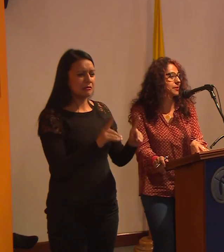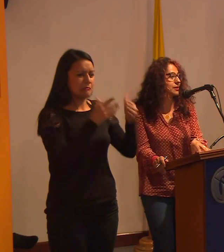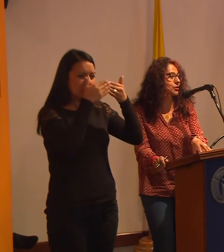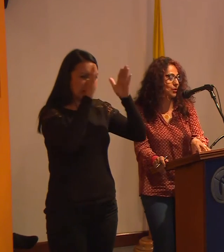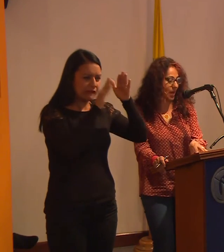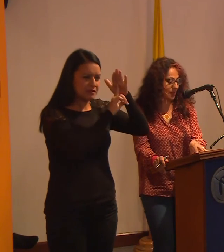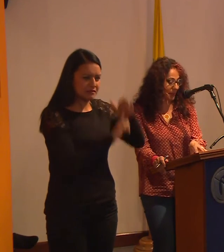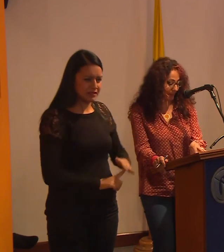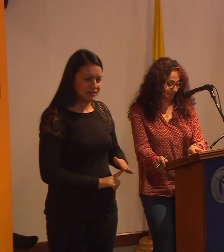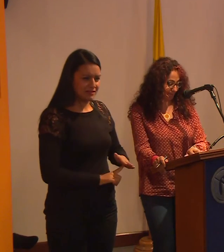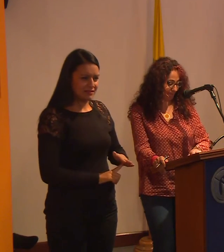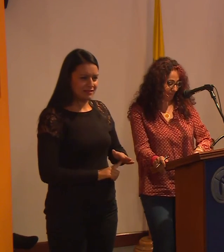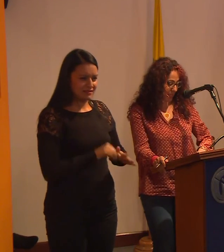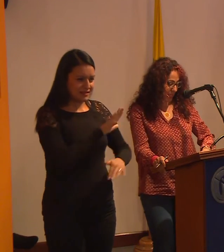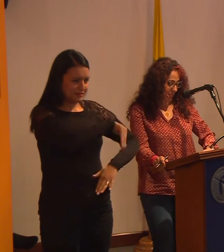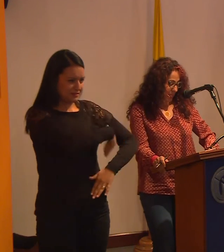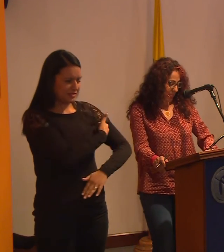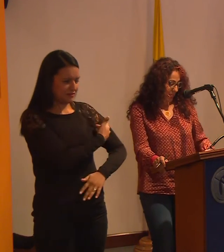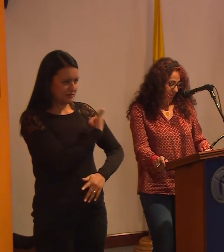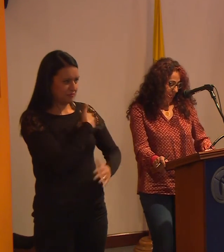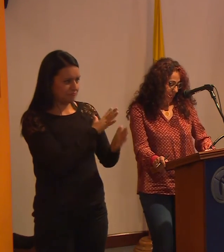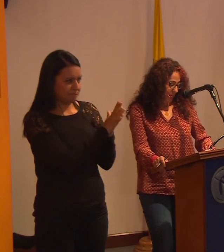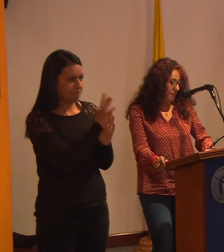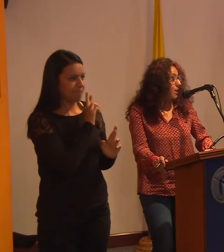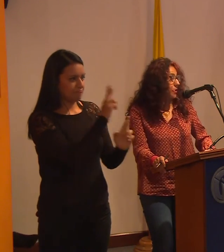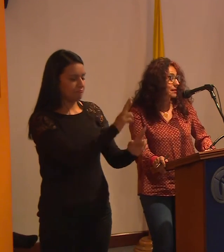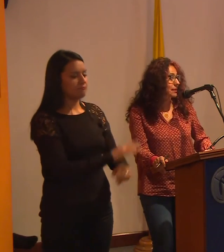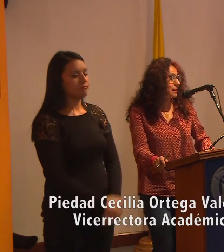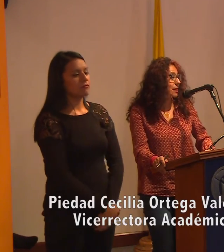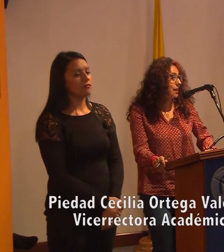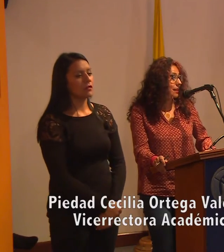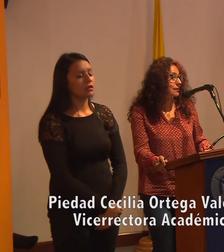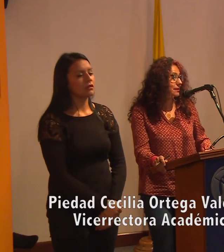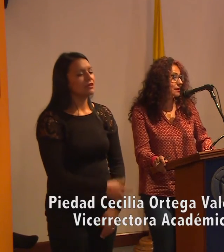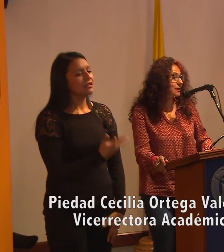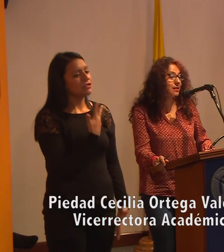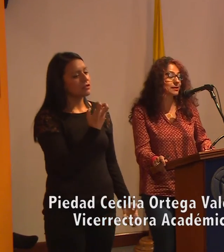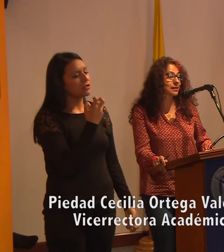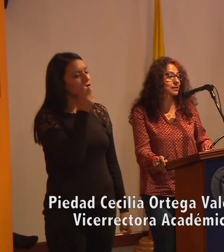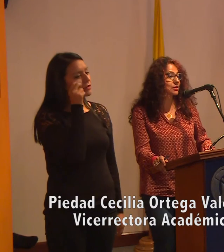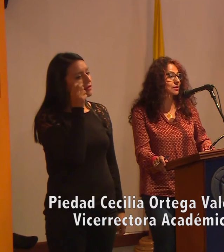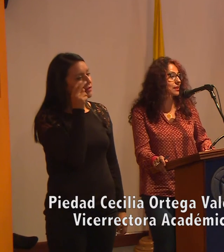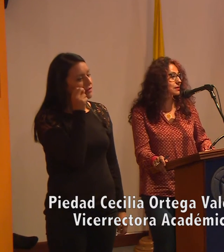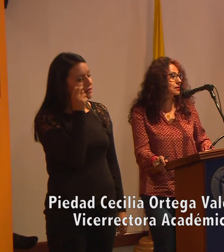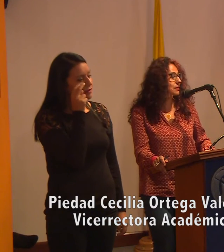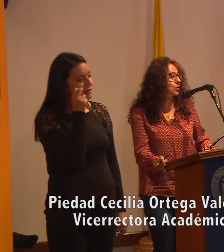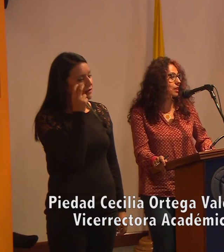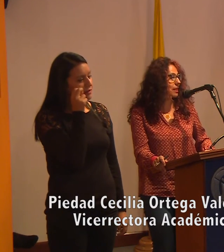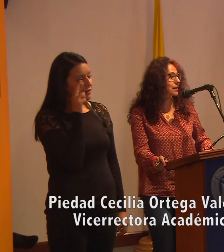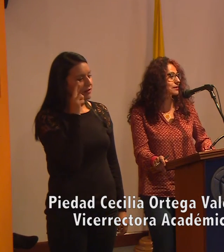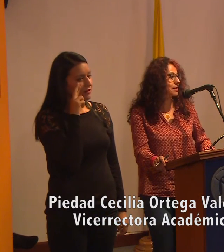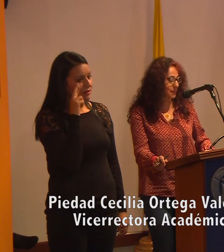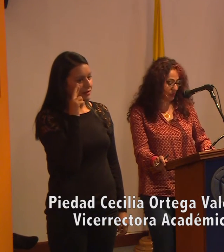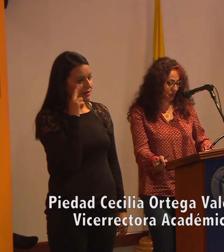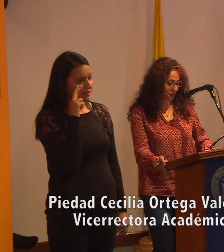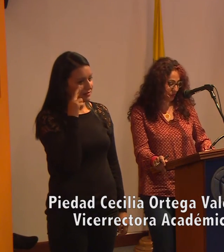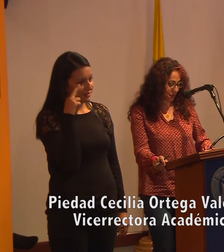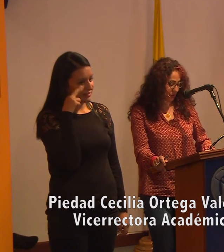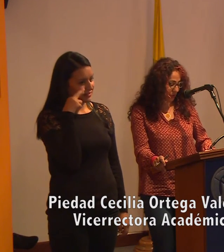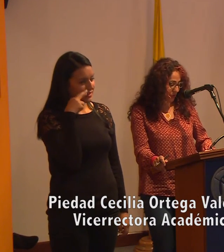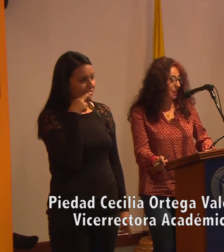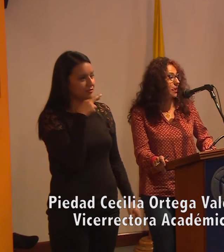con respecto al MEN. Y quiero decir, Renan, y decirles a ustedes, colegas y